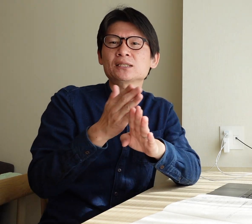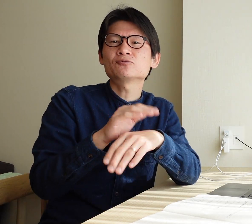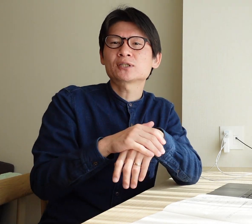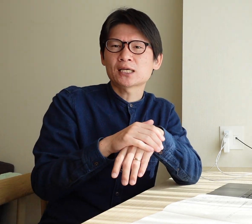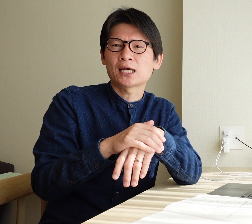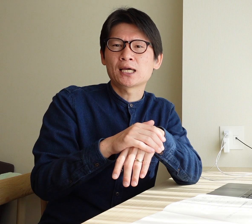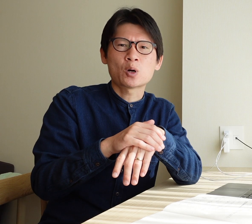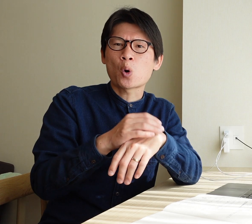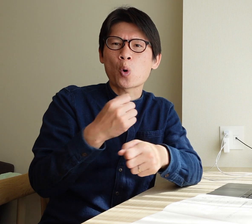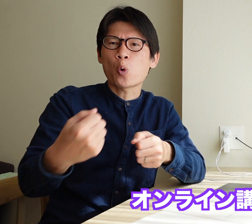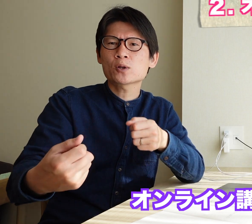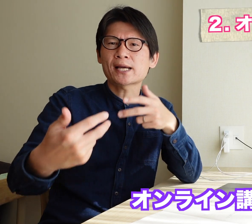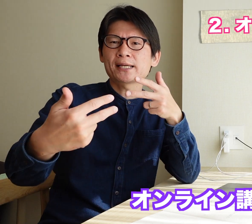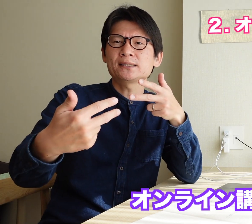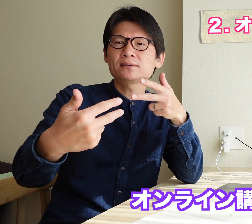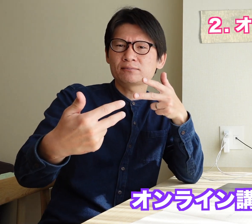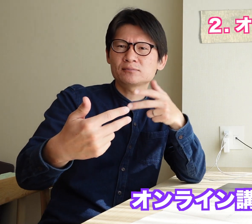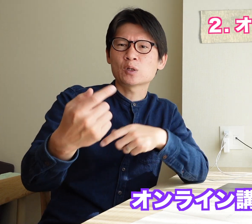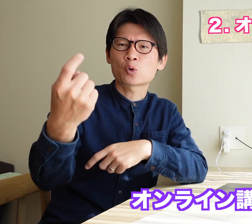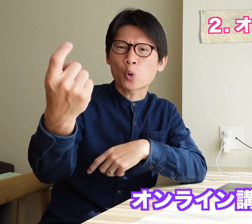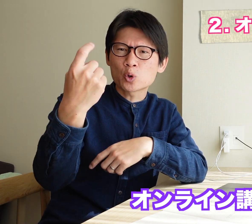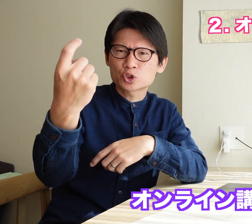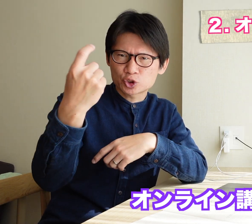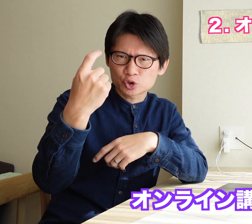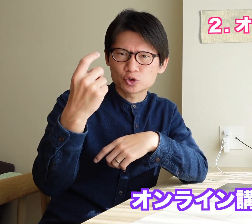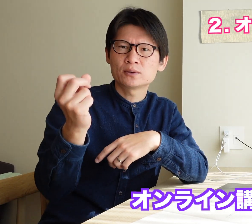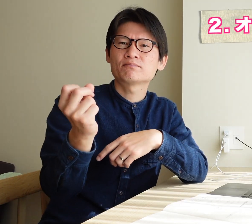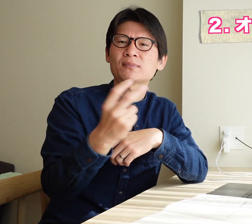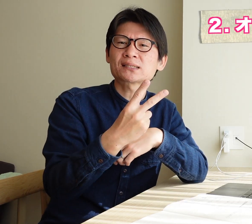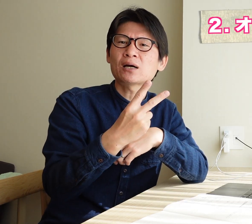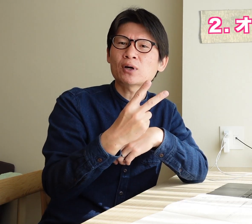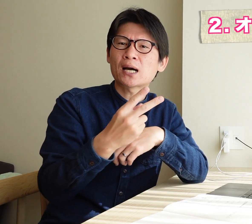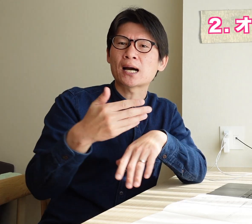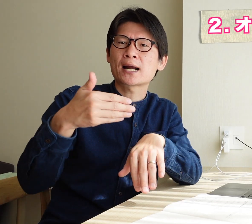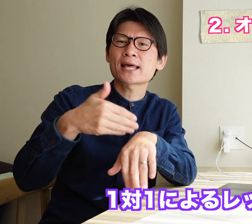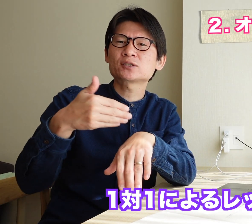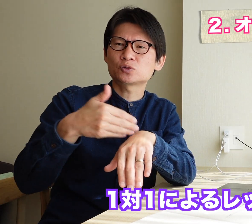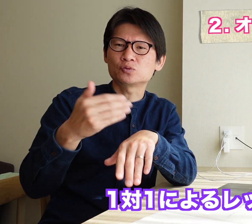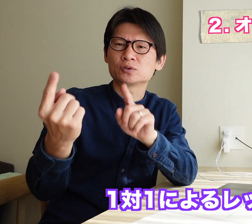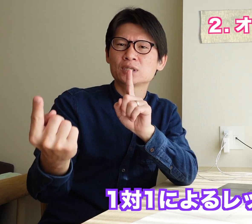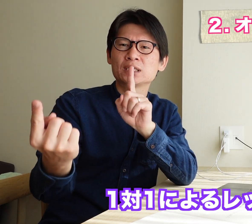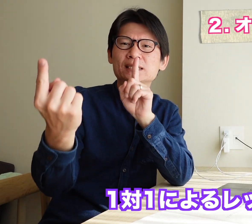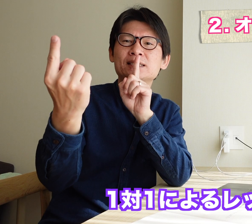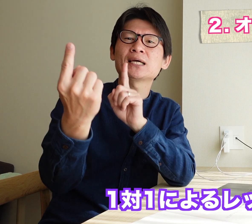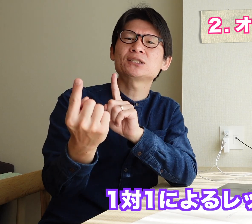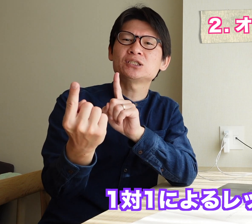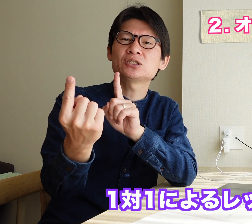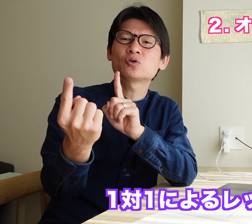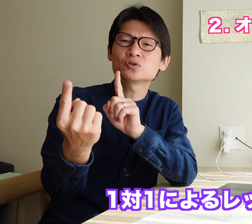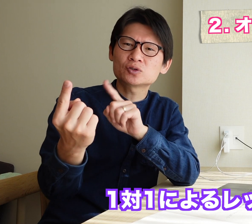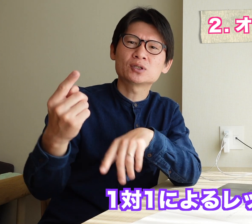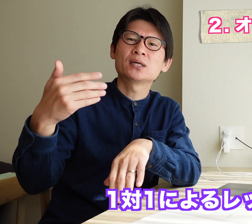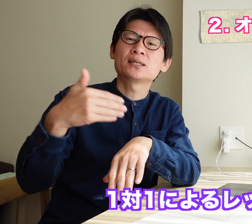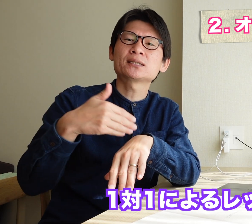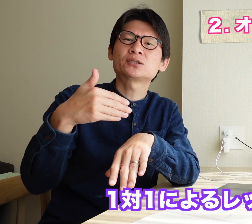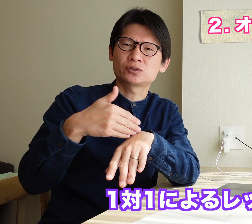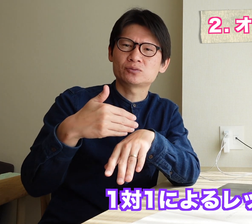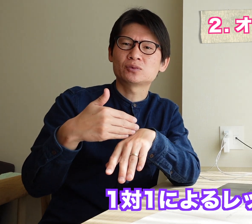はね、オンライン講習またはレッスン、1対1によるレッスン